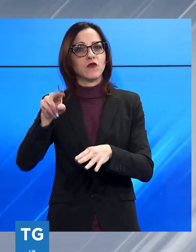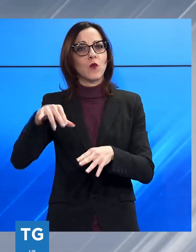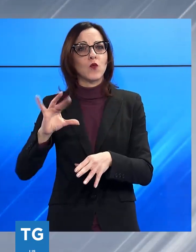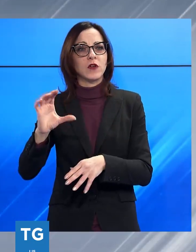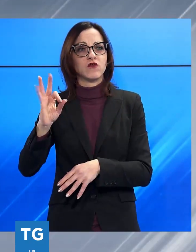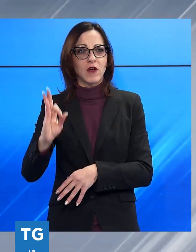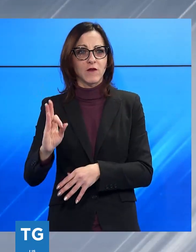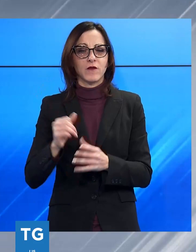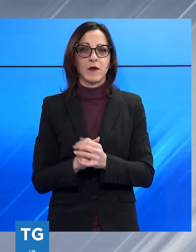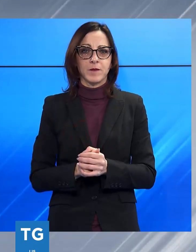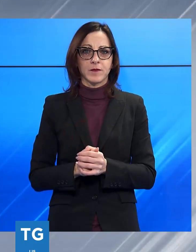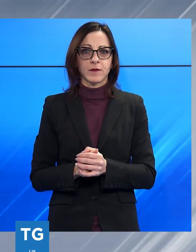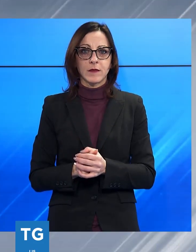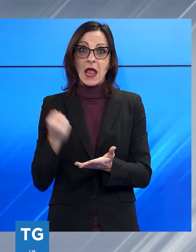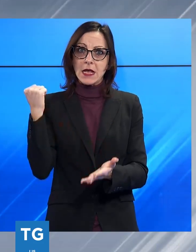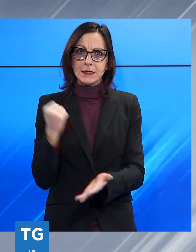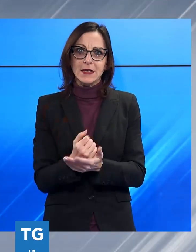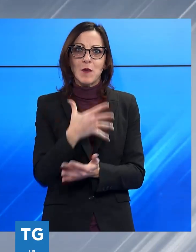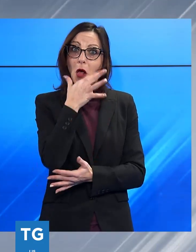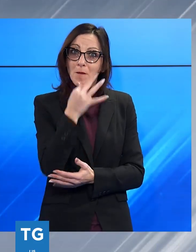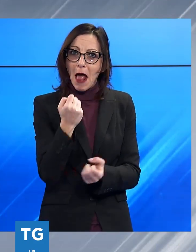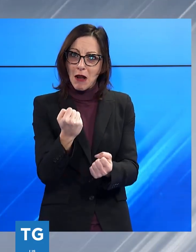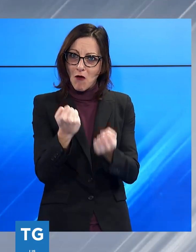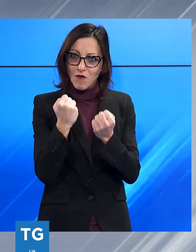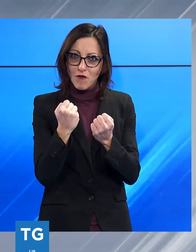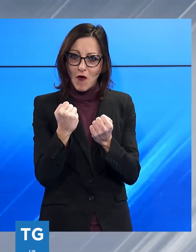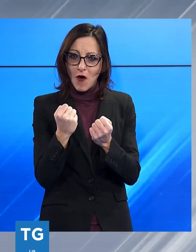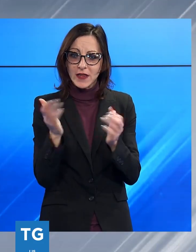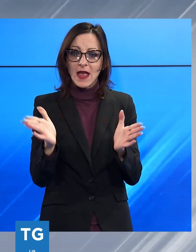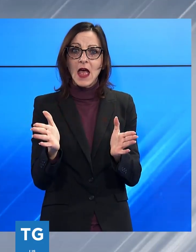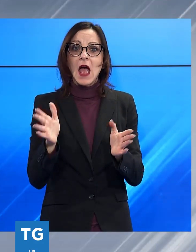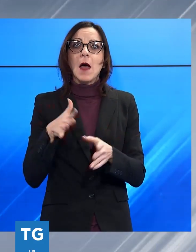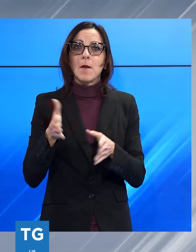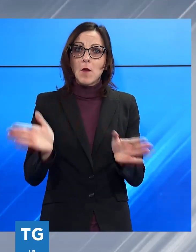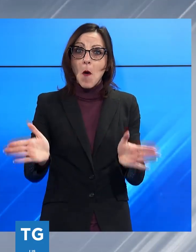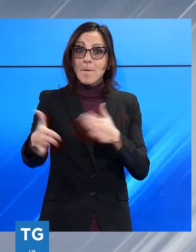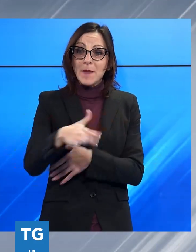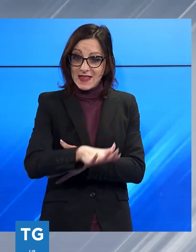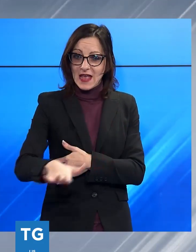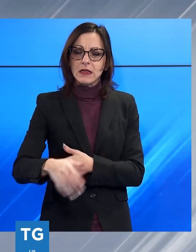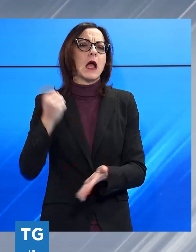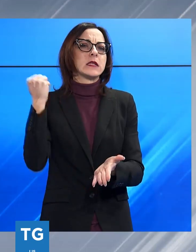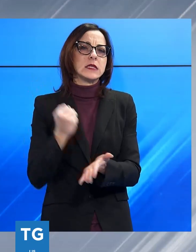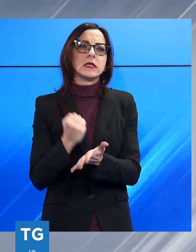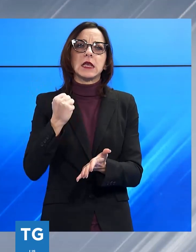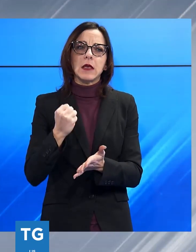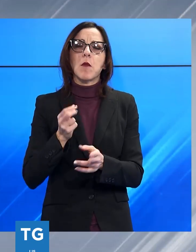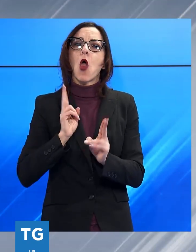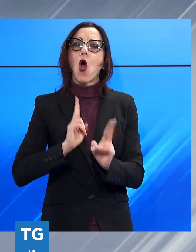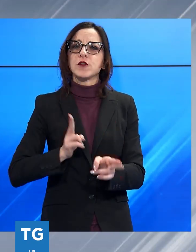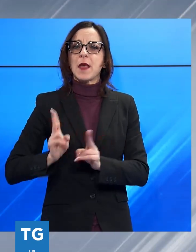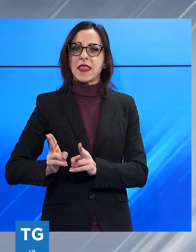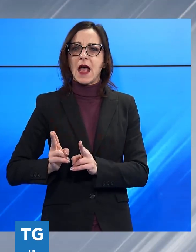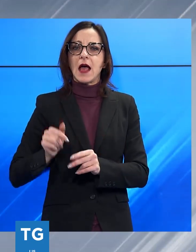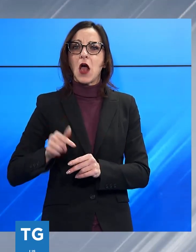un segnale bello e forte in un ambiente simbolo perché la pediatria è sempre no l'ambiente simbolo degli ospedali oggi